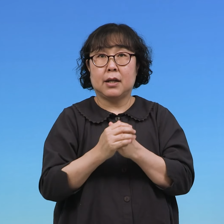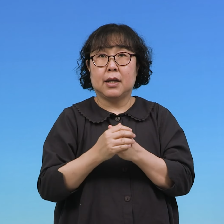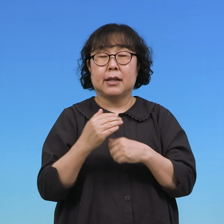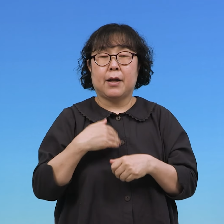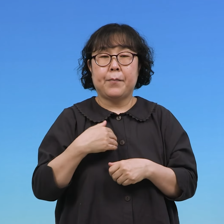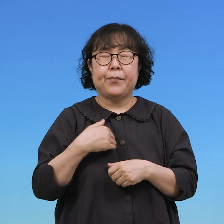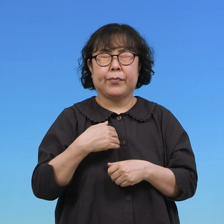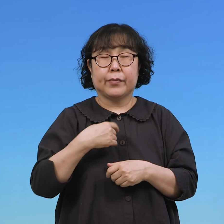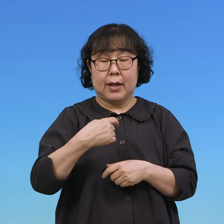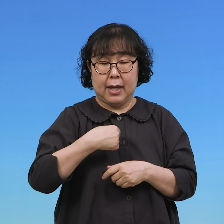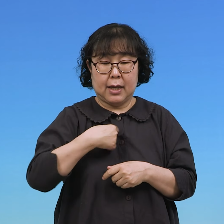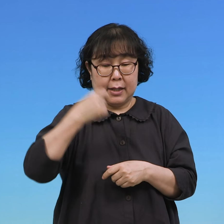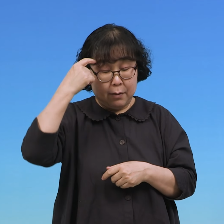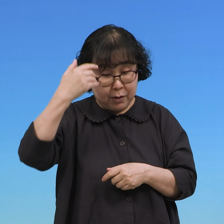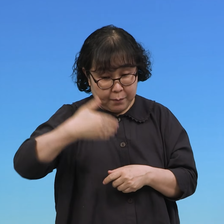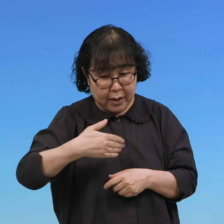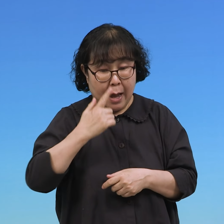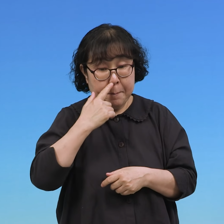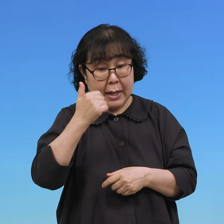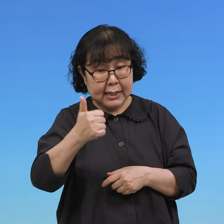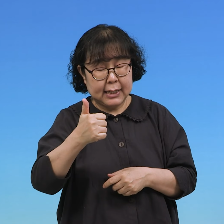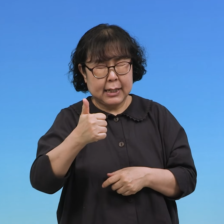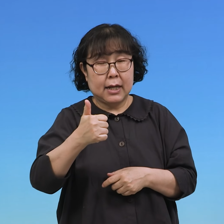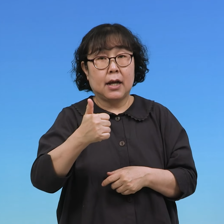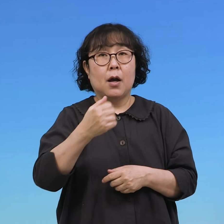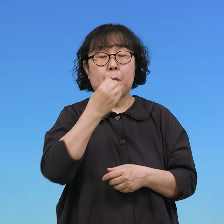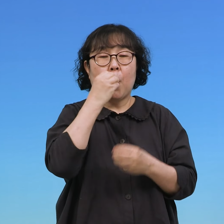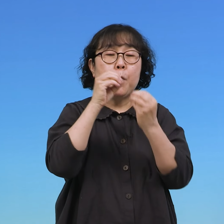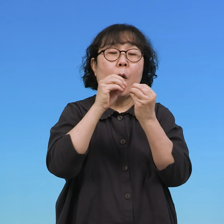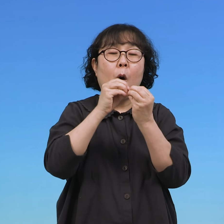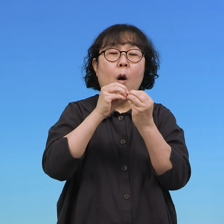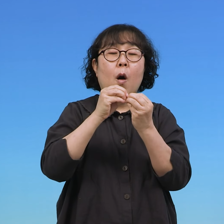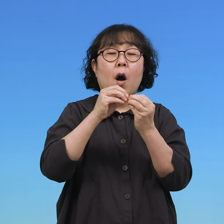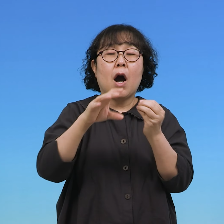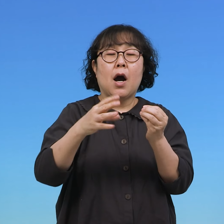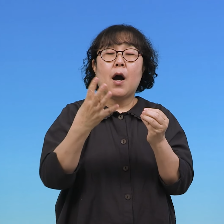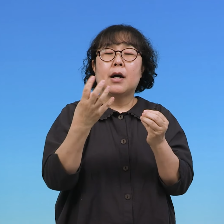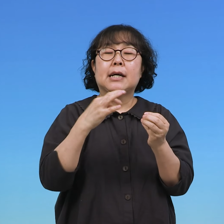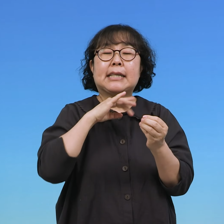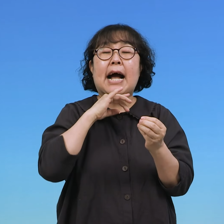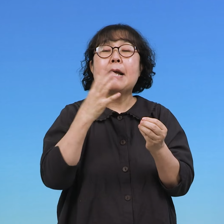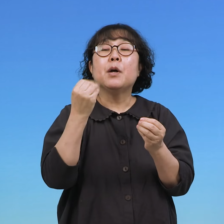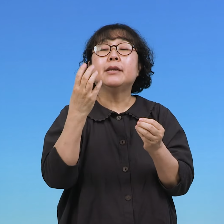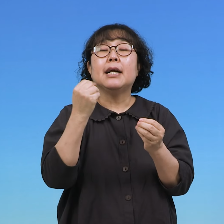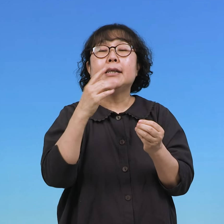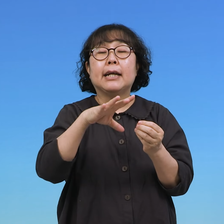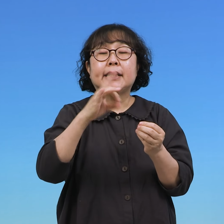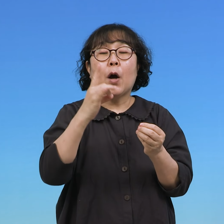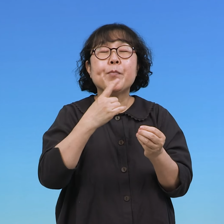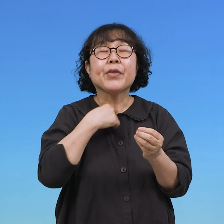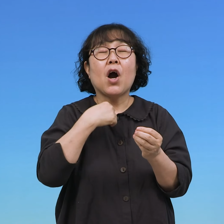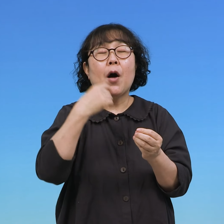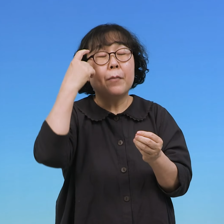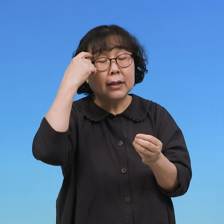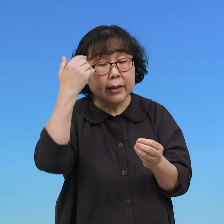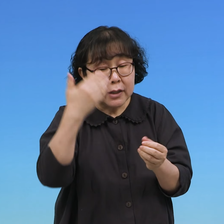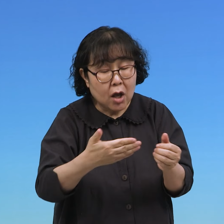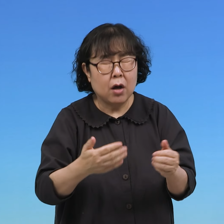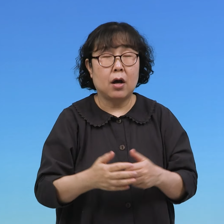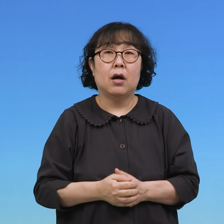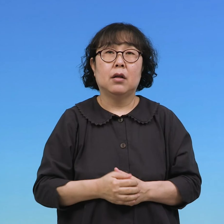좀 놀리려고 했는지 묻더라고요. 아빠는 뽀뽀를 언제 몇 살 때 해보셨어요? 그래서 제가